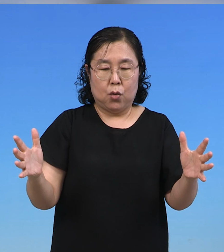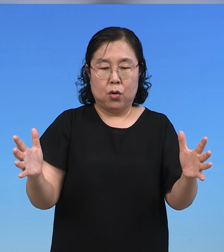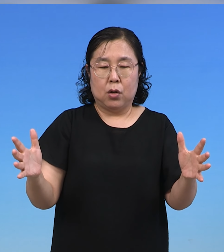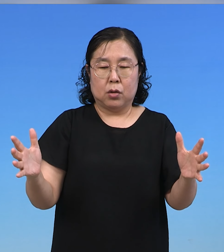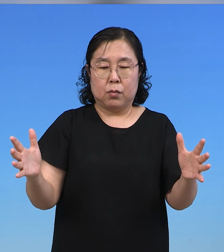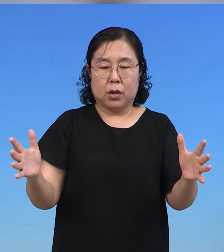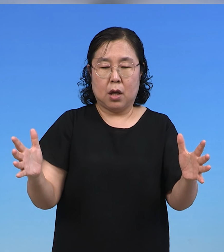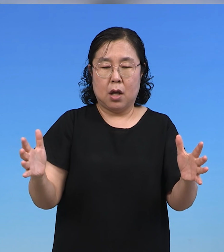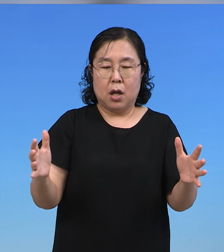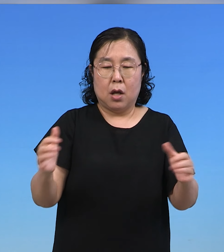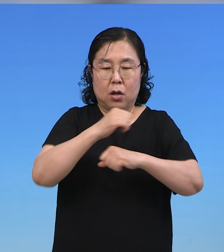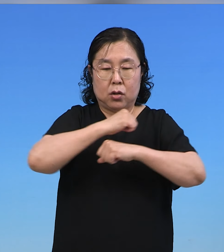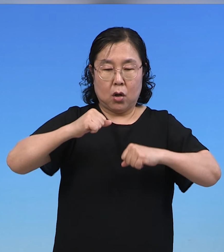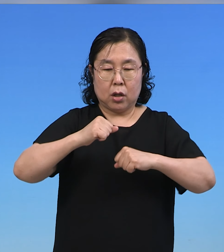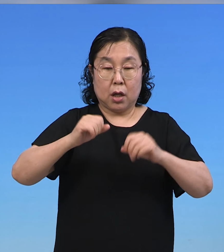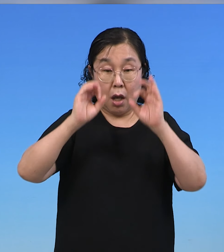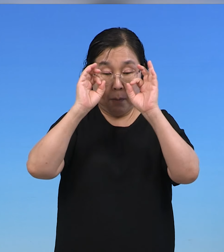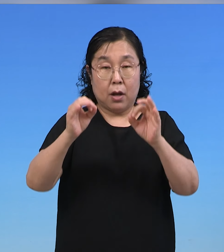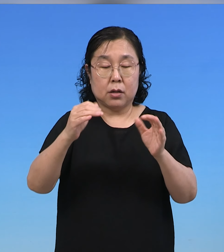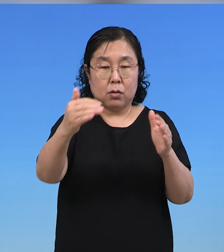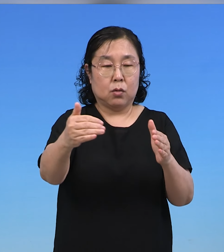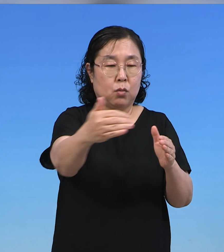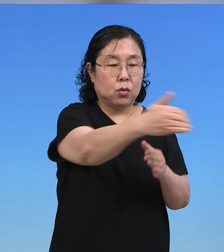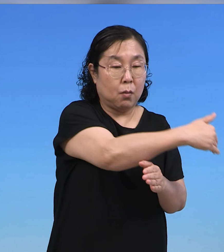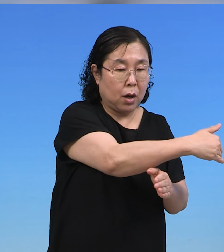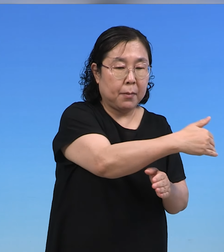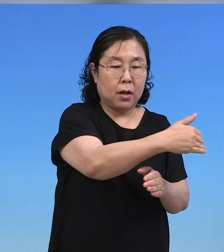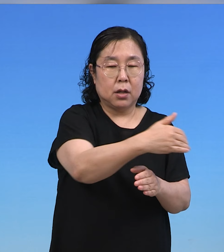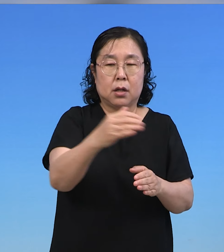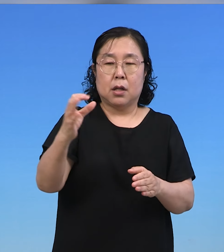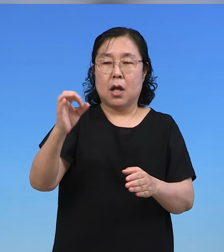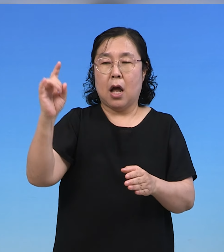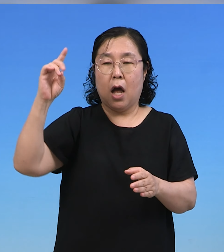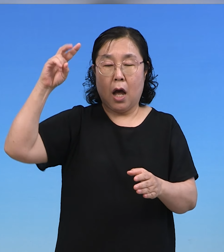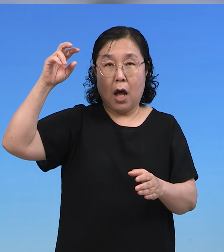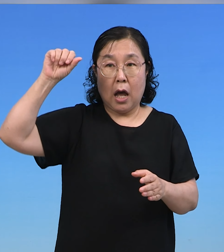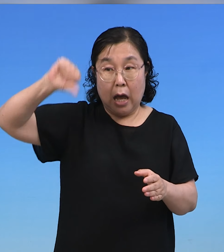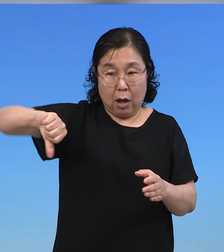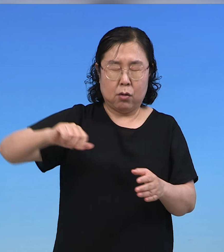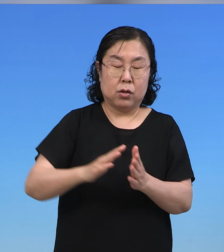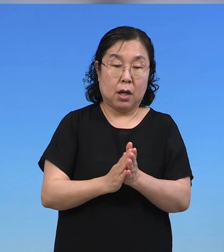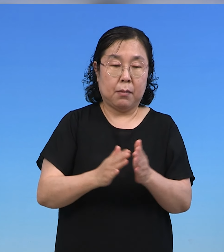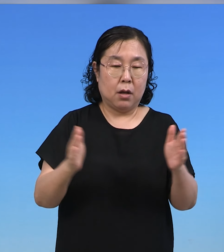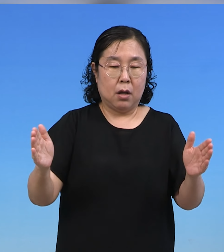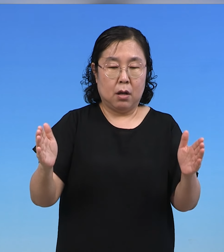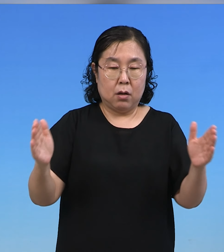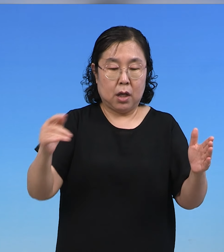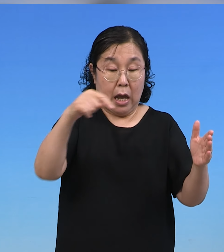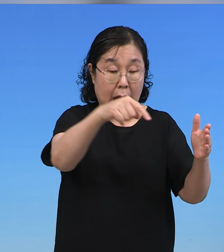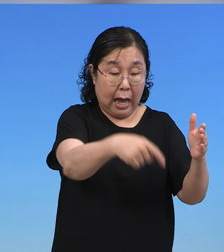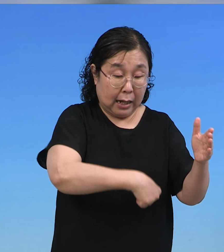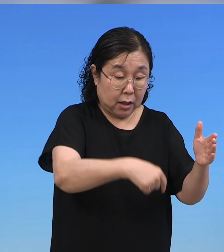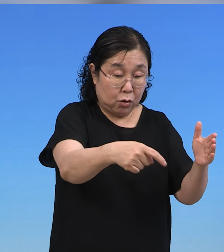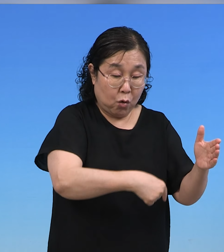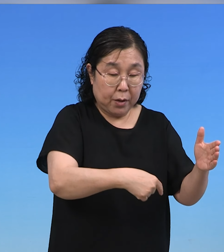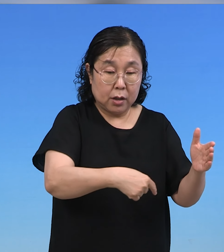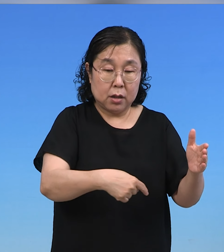넓게 봐서 저거 어제 저렇게 던질 때 그 심판은 볼이라 그랬는데 또 이분은 스트라이크를 주네? 다